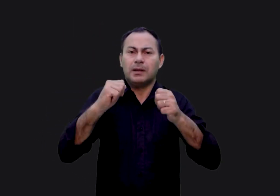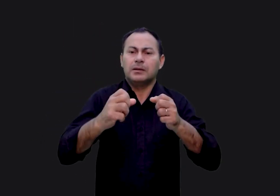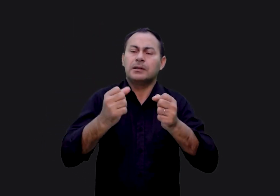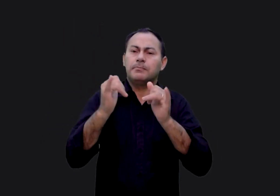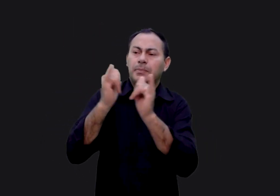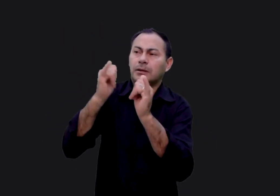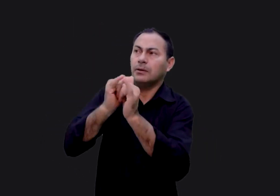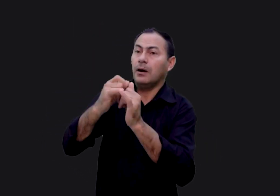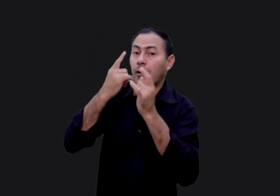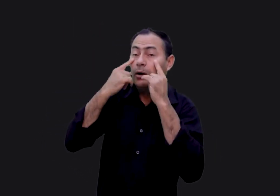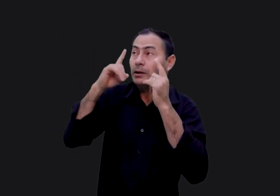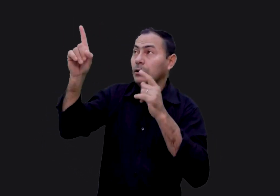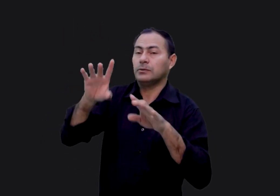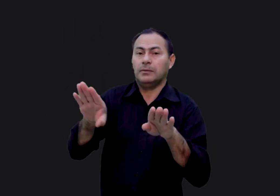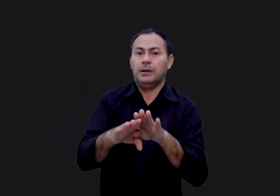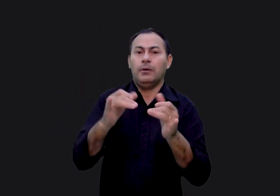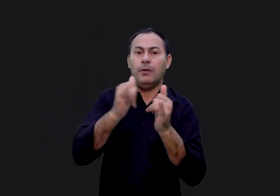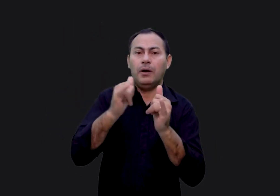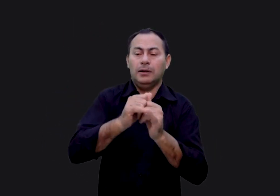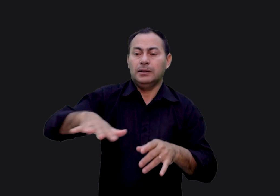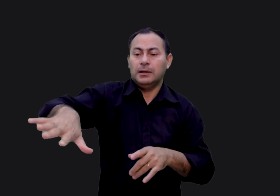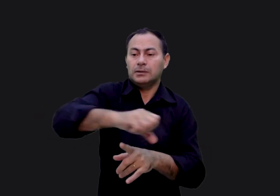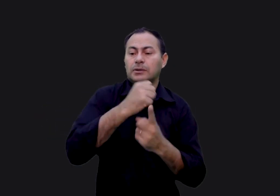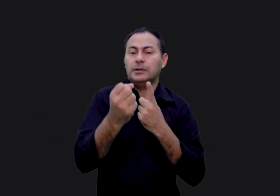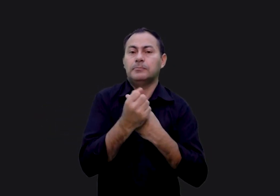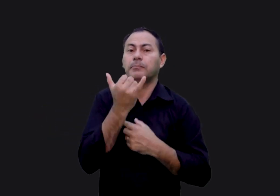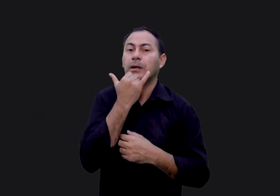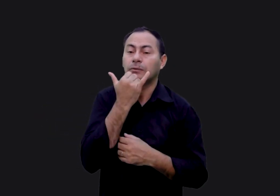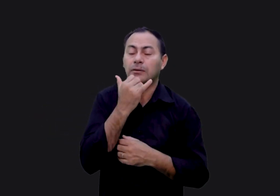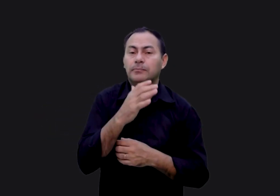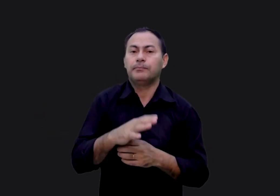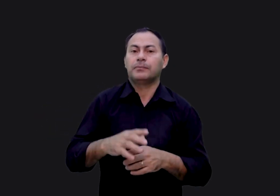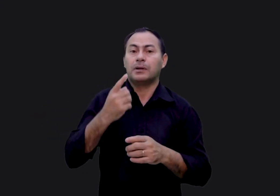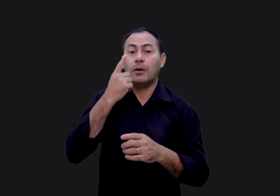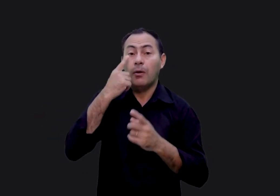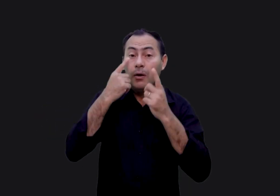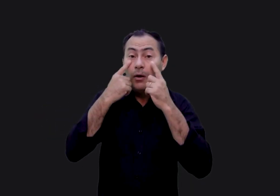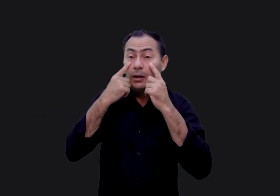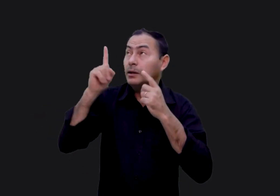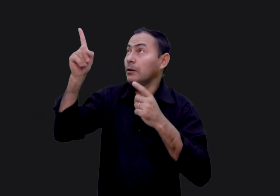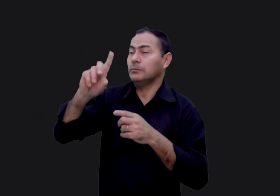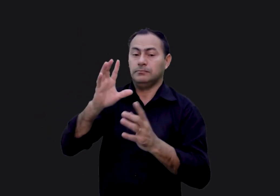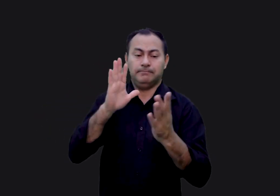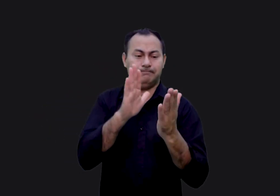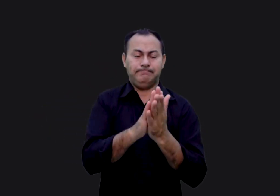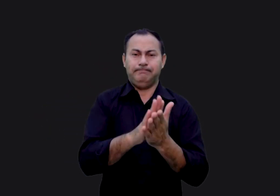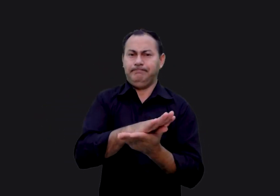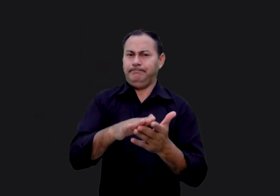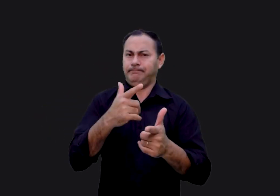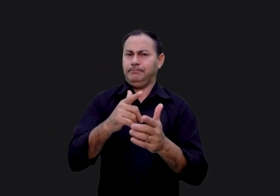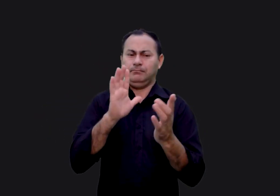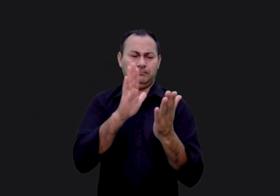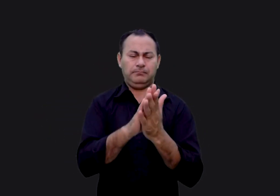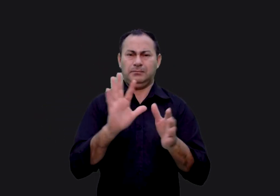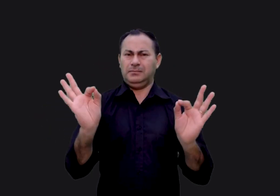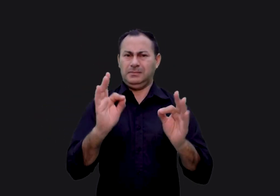ser justificados aos olhos de Deus e aos olhos da sociedade. Aos olhos de Deus você não enfrenta nenhum problema, porque a